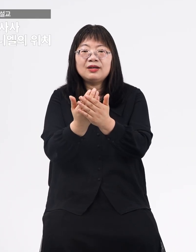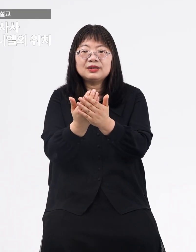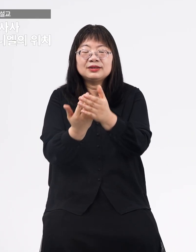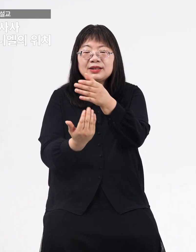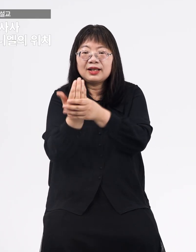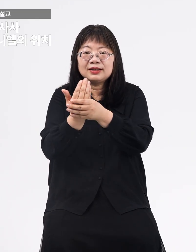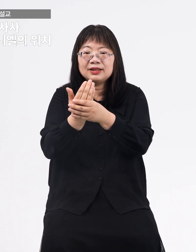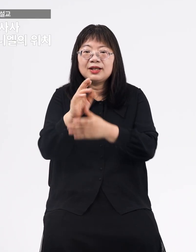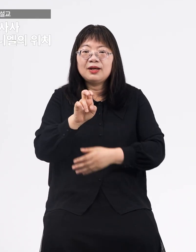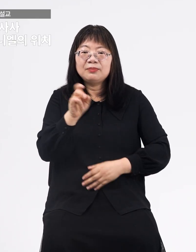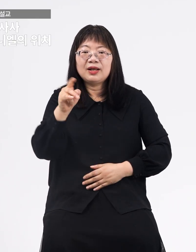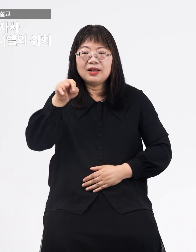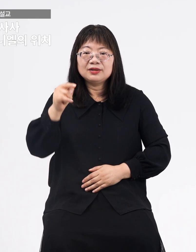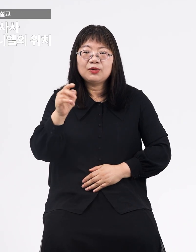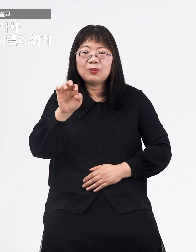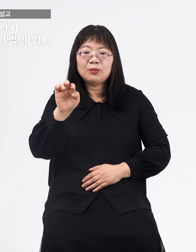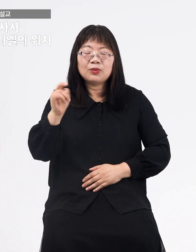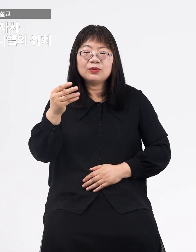메소포타미아까지 영향을 끼쳤어요.